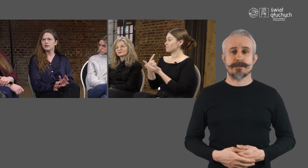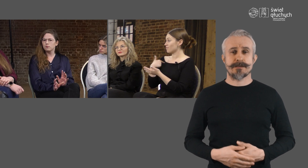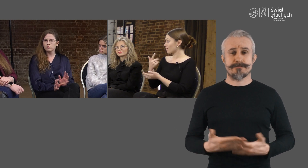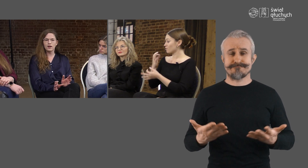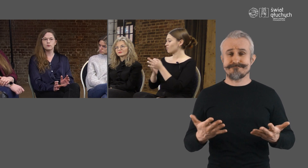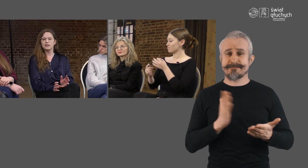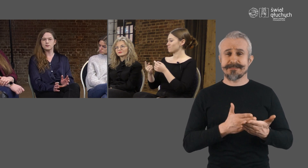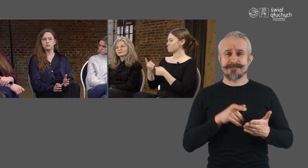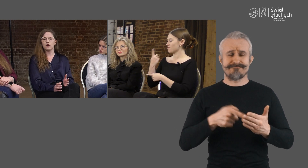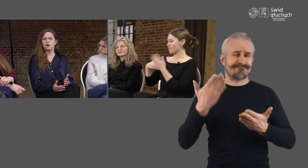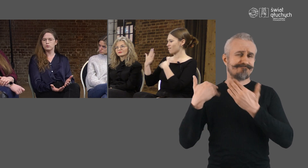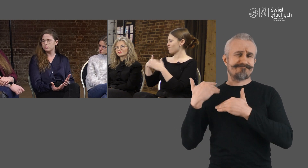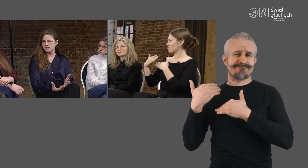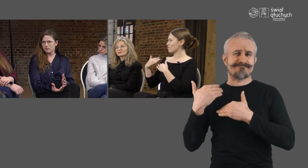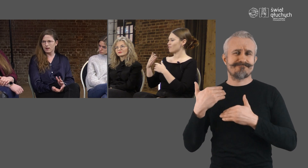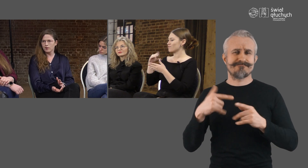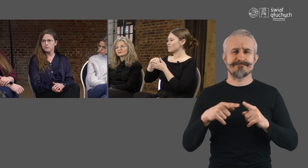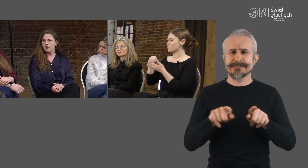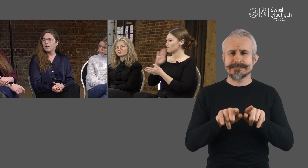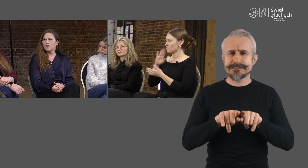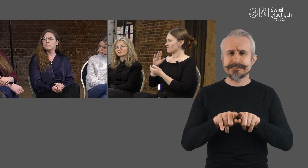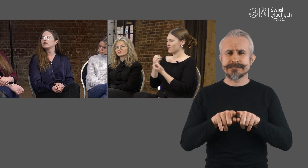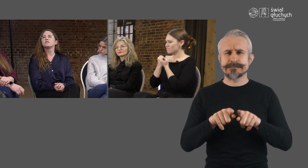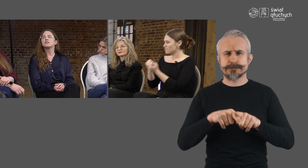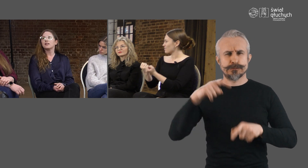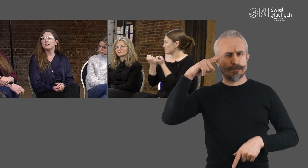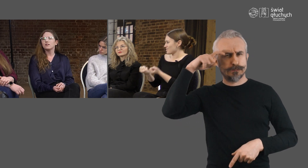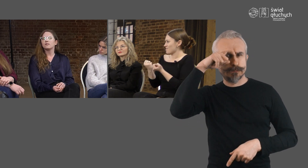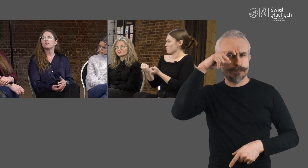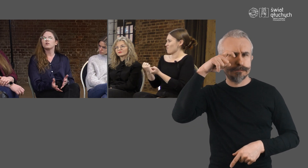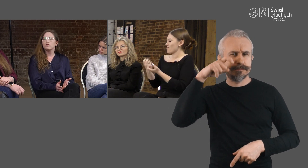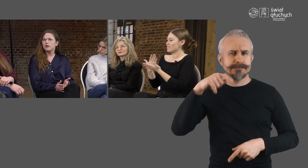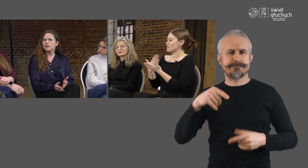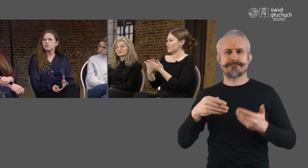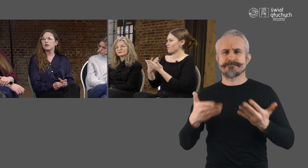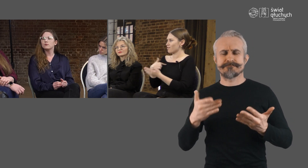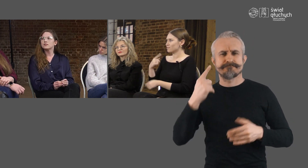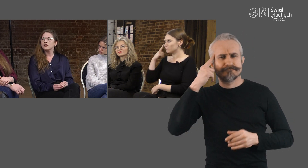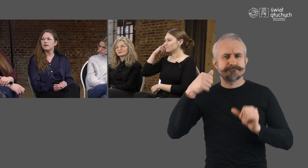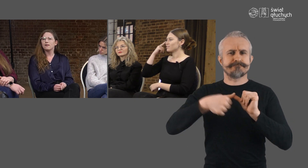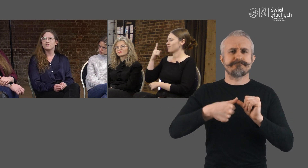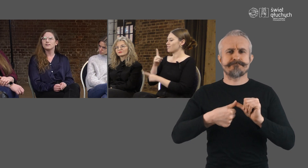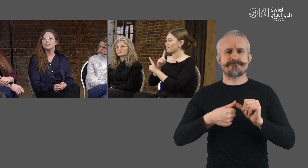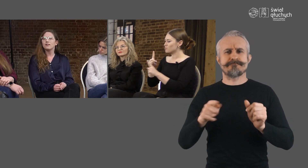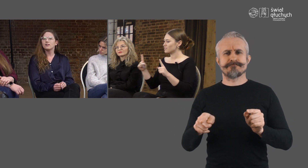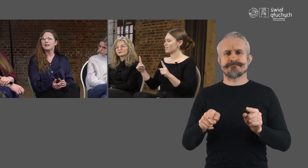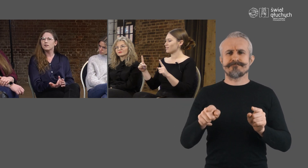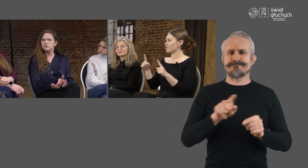odkąd pamiętam, moja edukacja to był jak obóz przetrwania. Mianowicie dlaczego? Odkąd pamiętam,